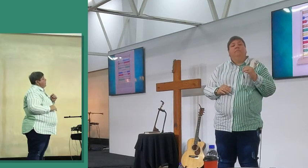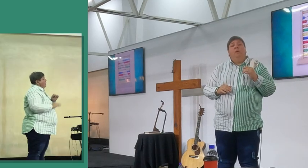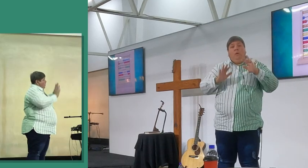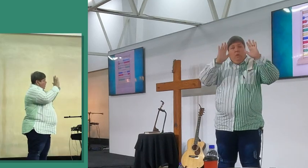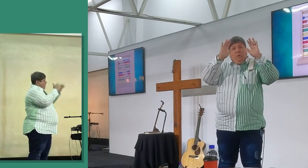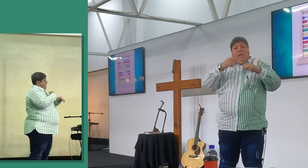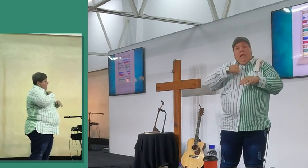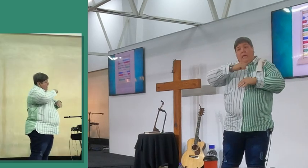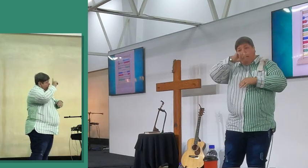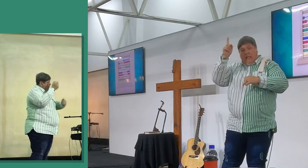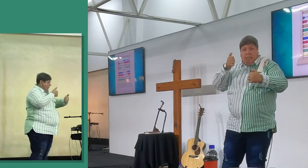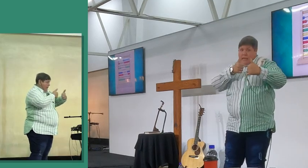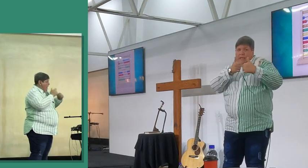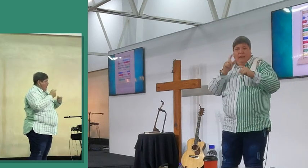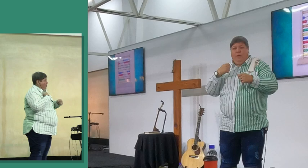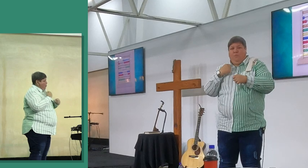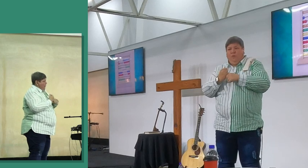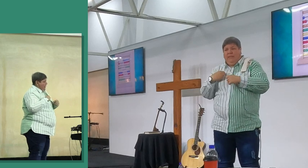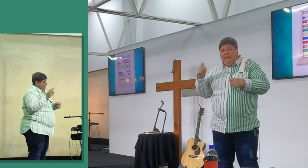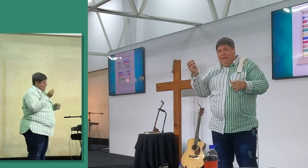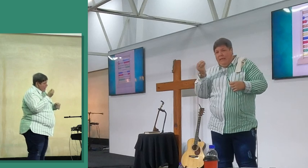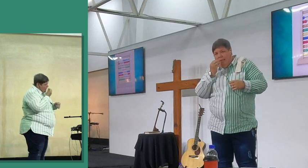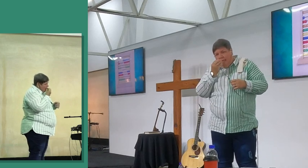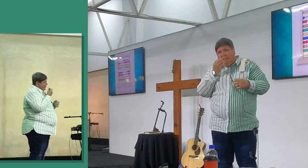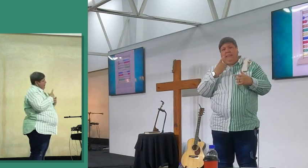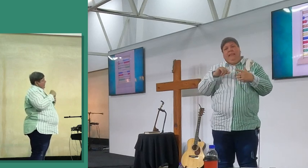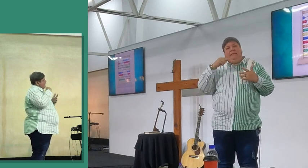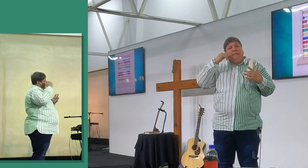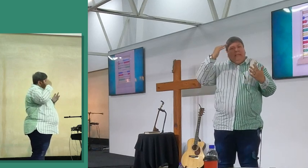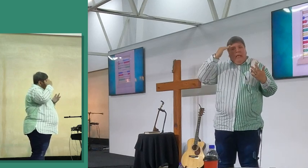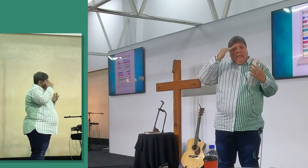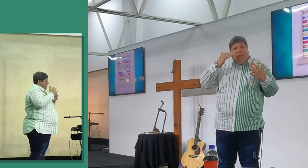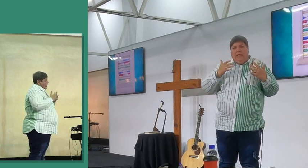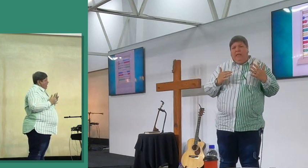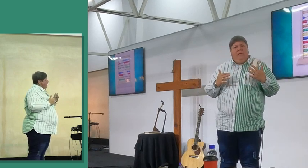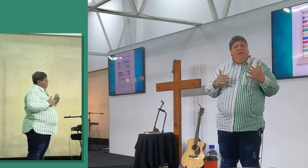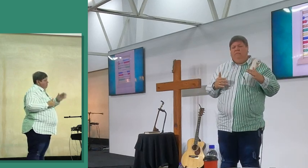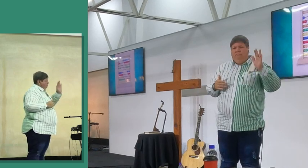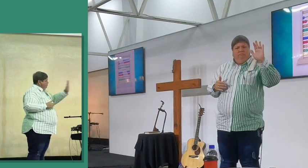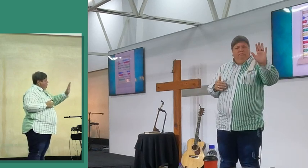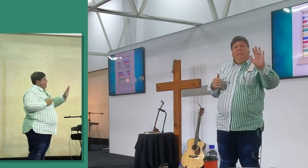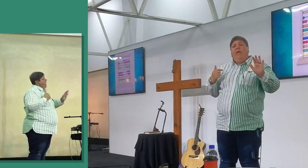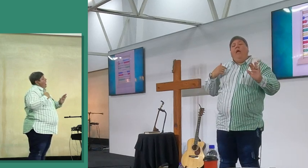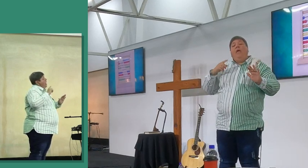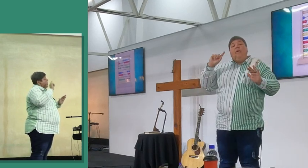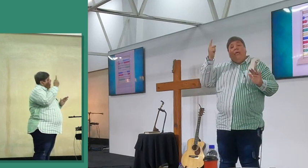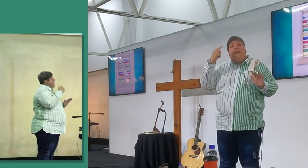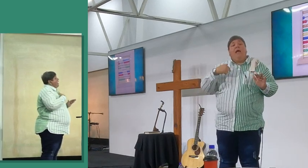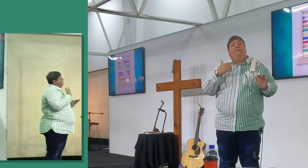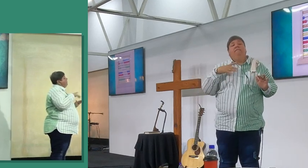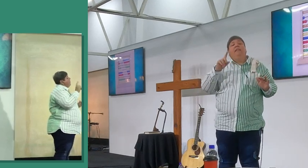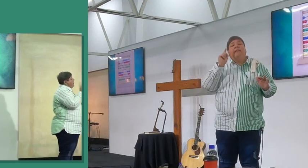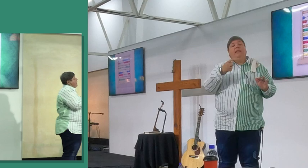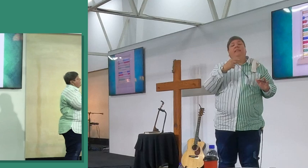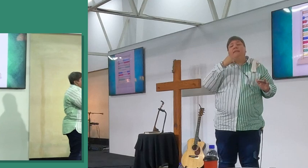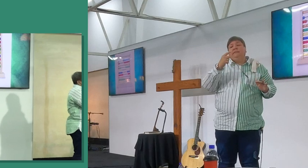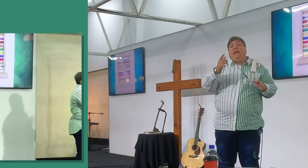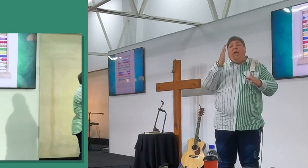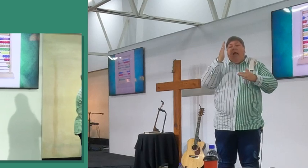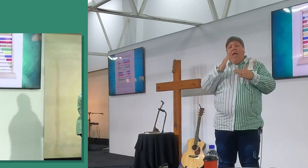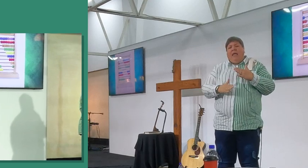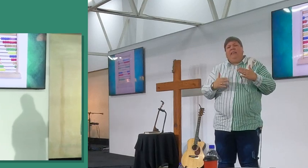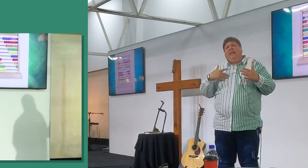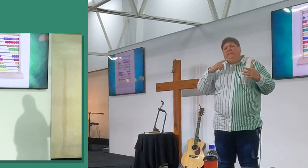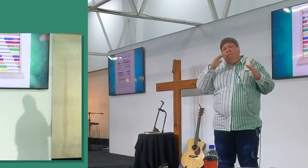eet, ek kan nie die hele dag hier sit nie, ek kan nie die hele dag net sê, en dankie sê nie, en dis wat David sê, Heere, as ek, as ek, as ek aan die einde kom, dan is er nog so baie